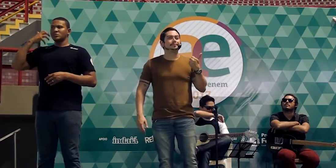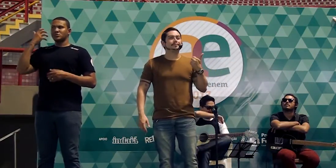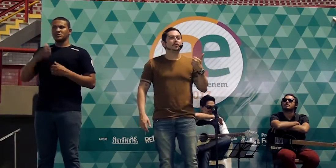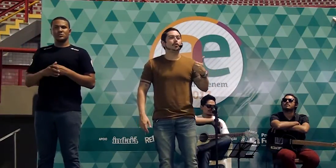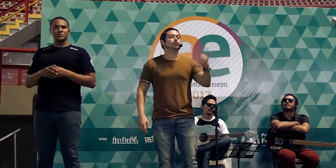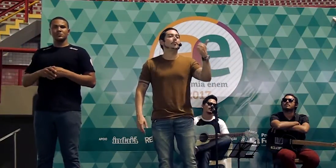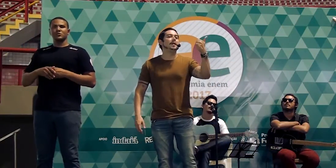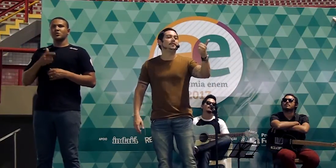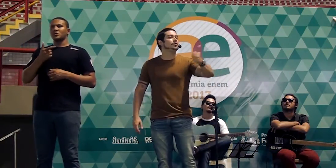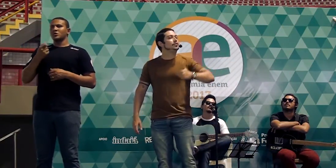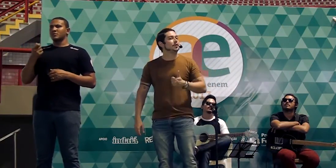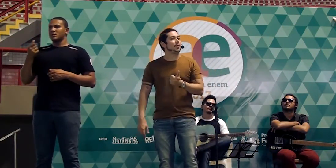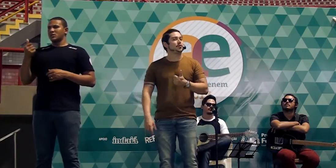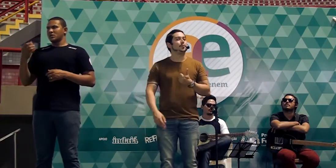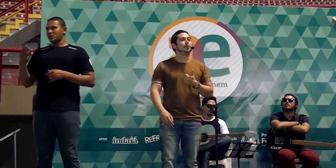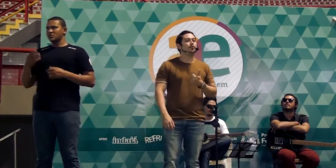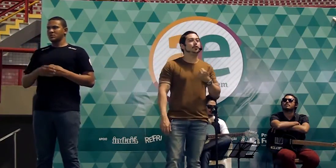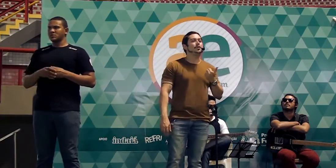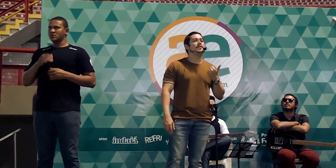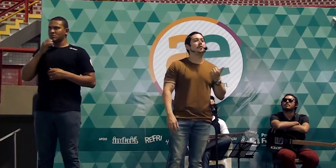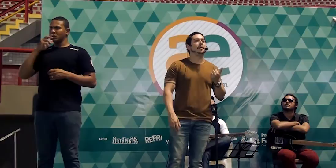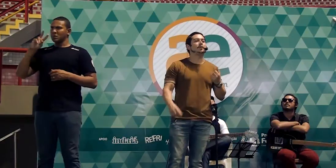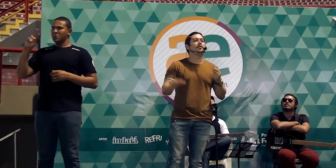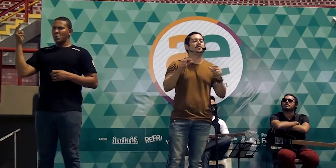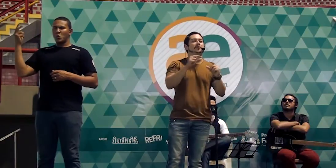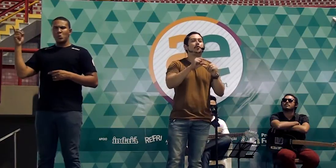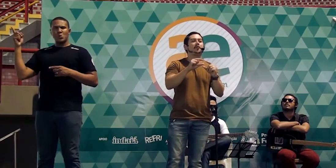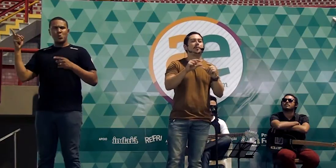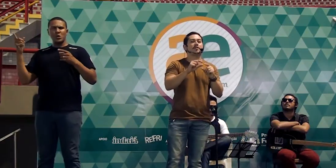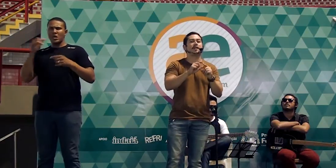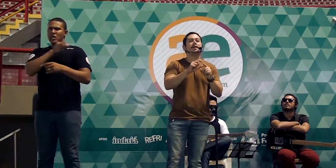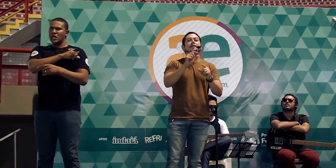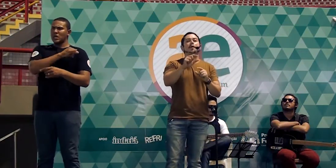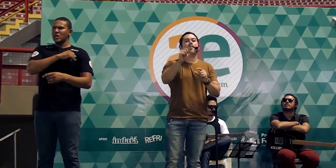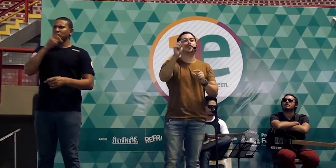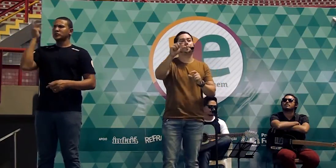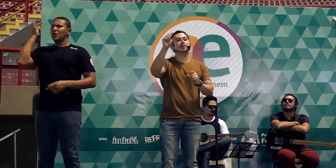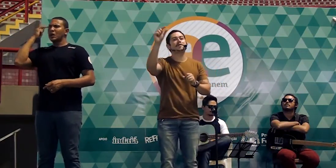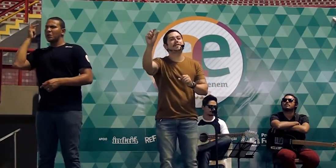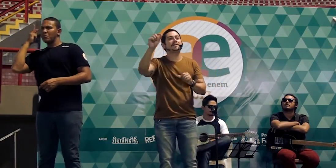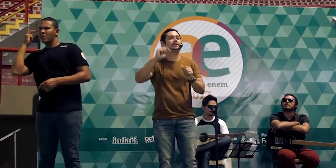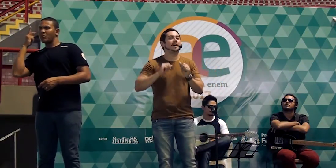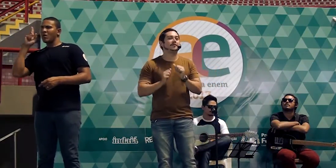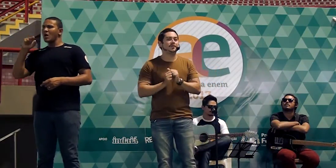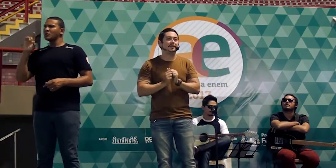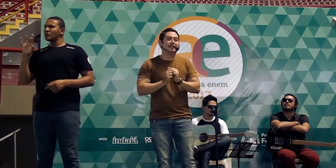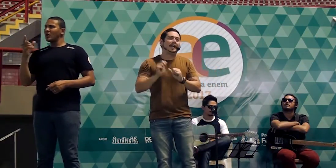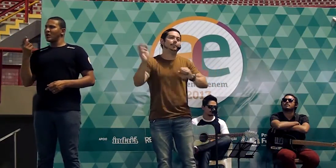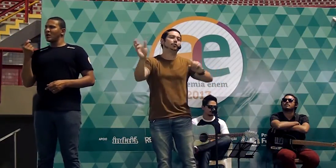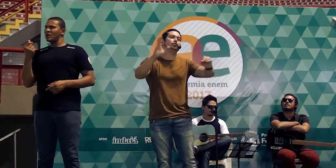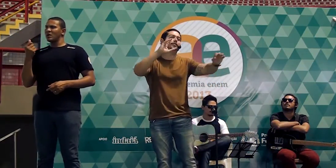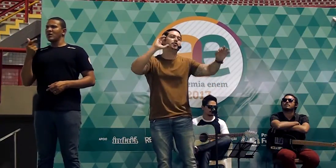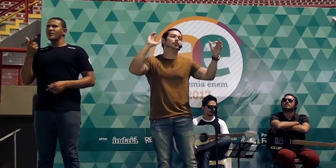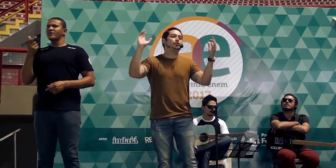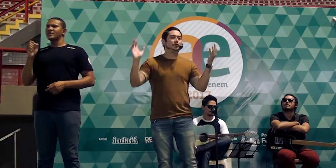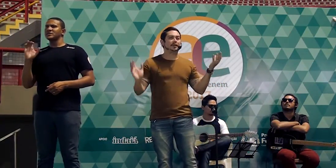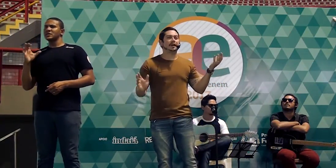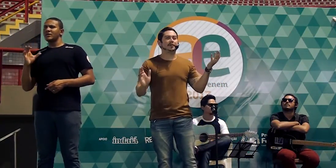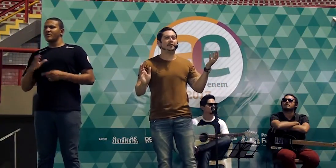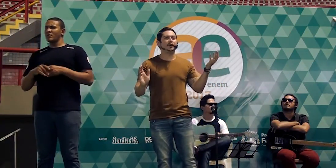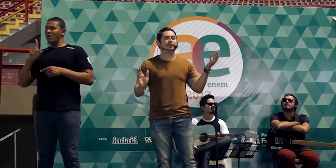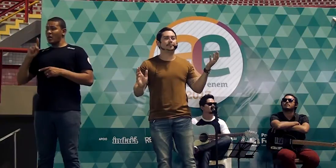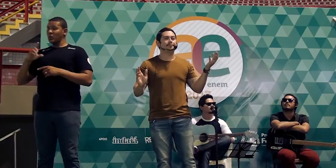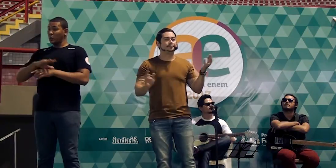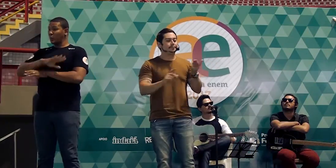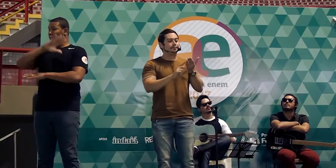Copa, quanto ao aumento do transporte público no Rio e São Paulo, que inclusive ficou famoso que não era só pelos 20 centavos, era por toda a estrutura que